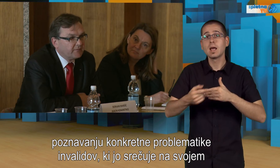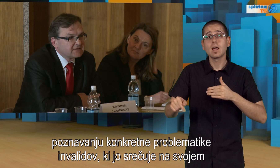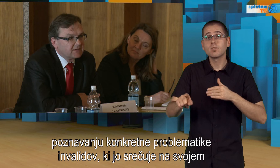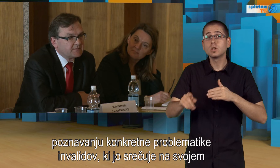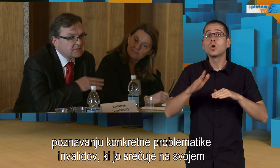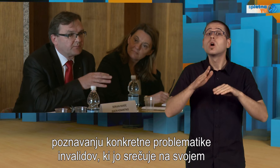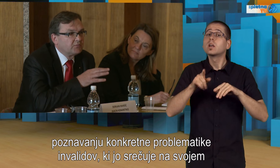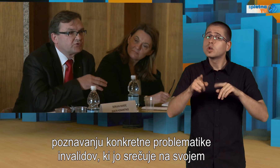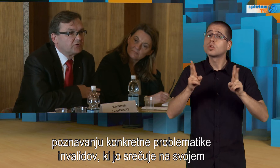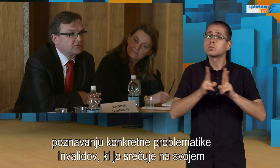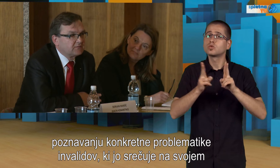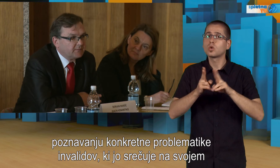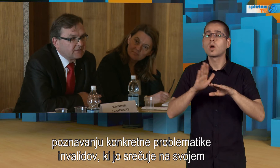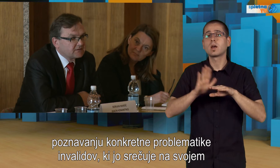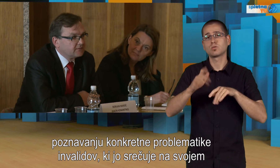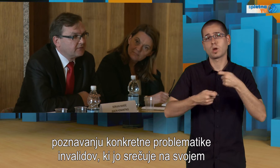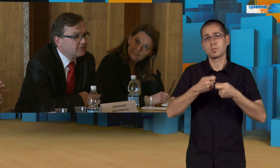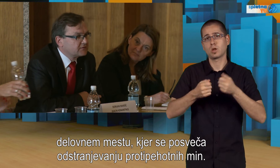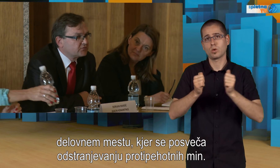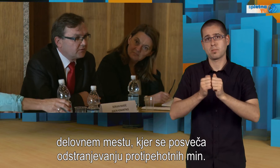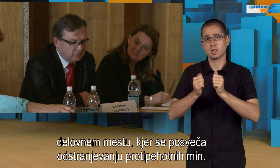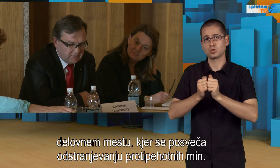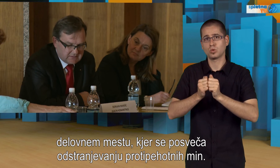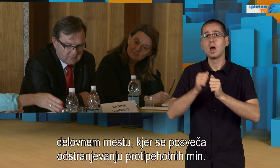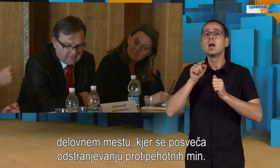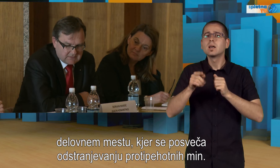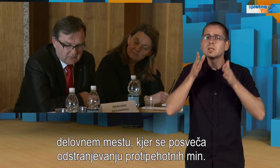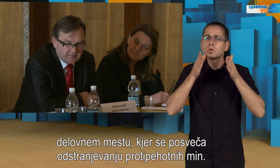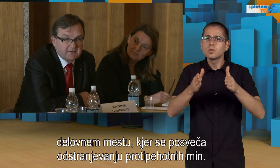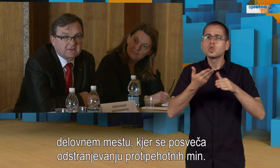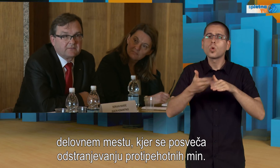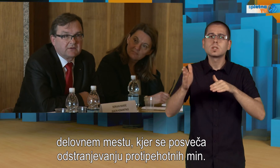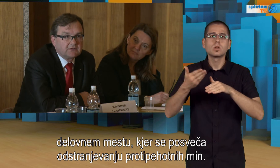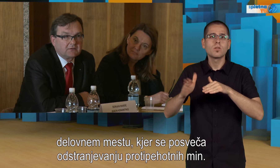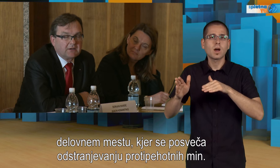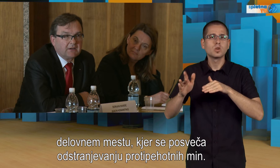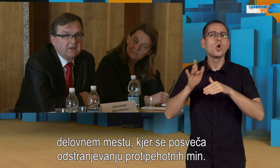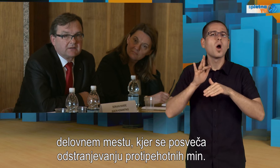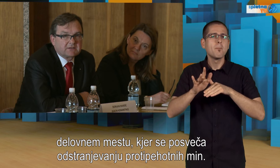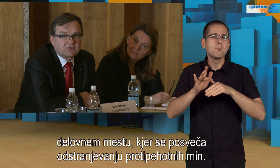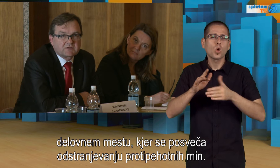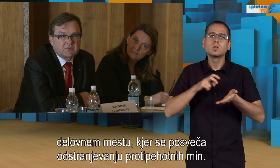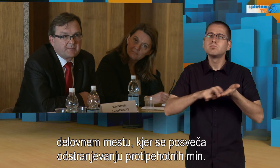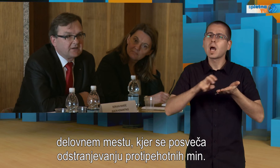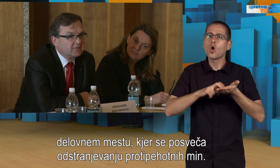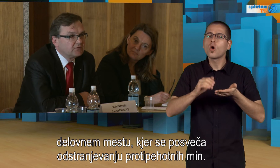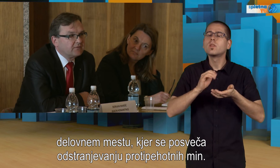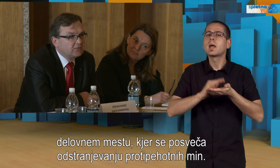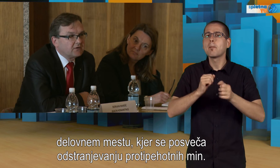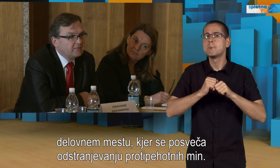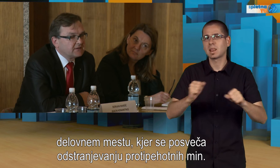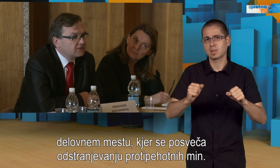jo srečuje na svojem delovnem mestu, kjer se posveča odstranjevanju protipehotnih min.